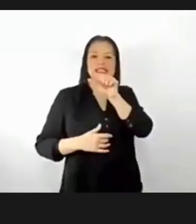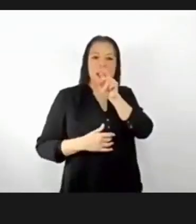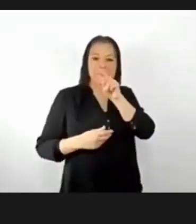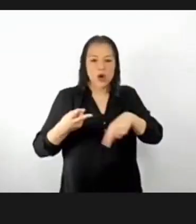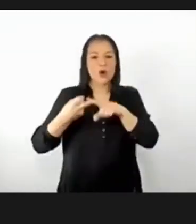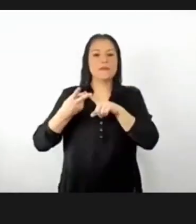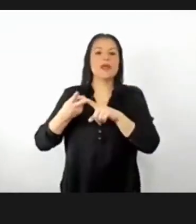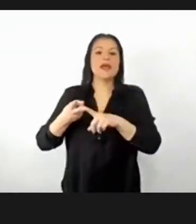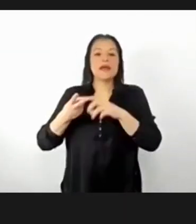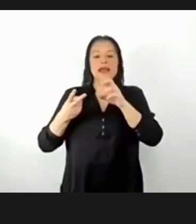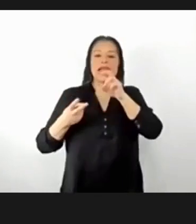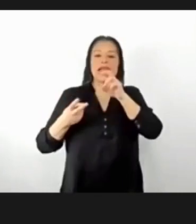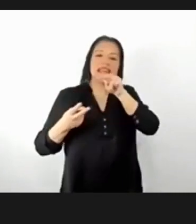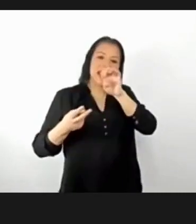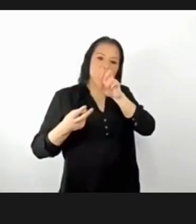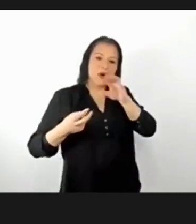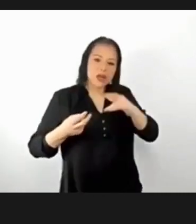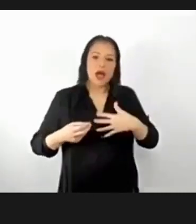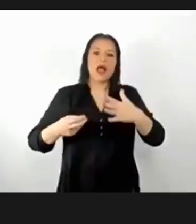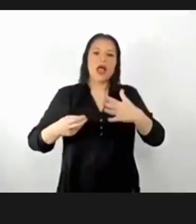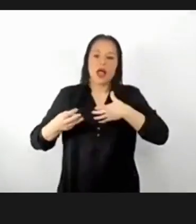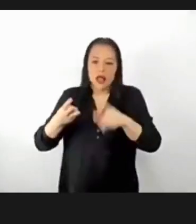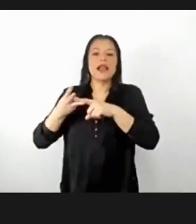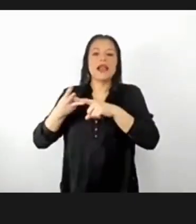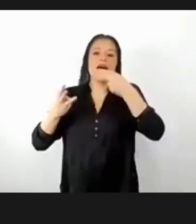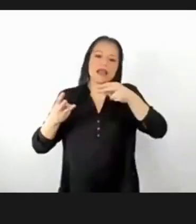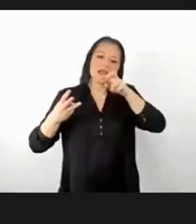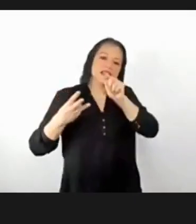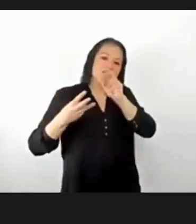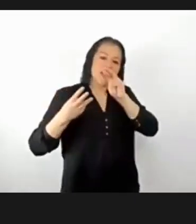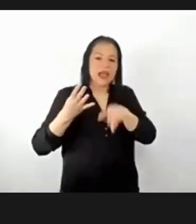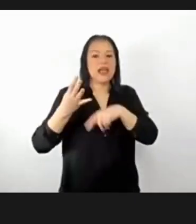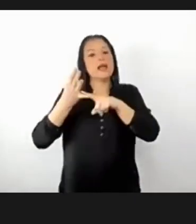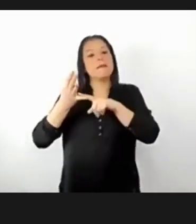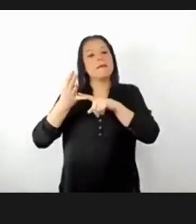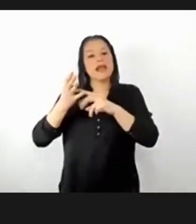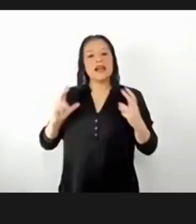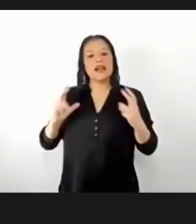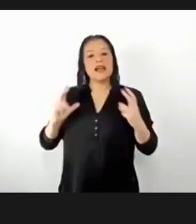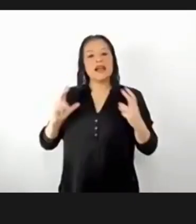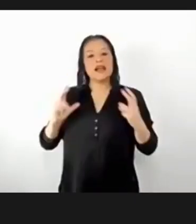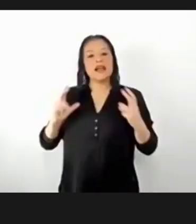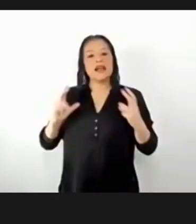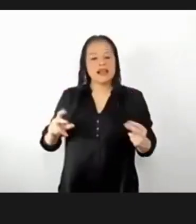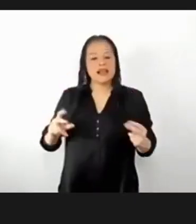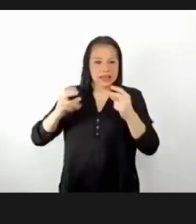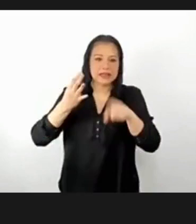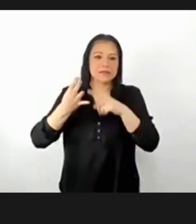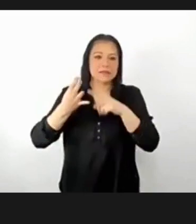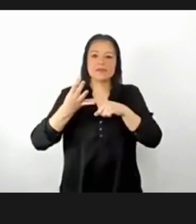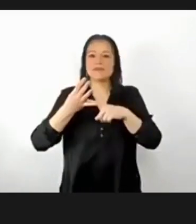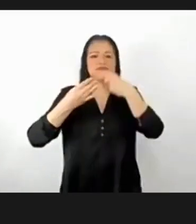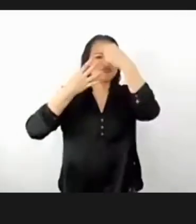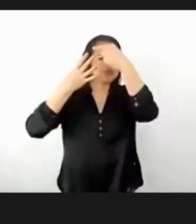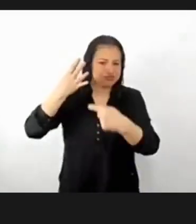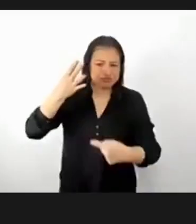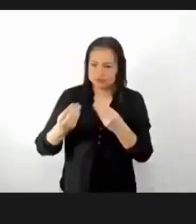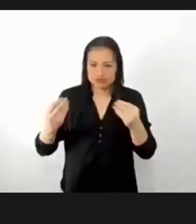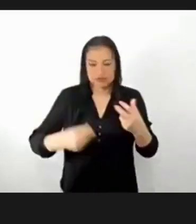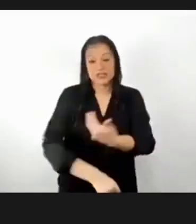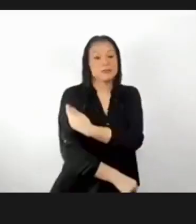sarampión, vacuna de las paperas, vacuna de la neumonía, vacuna HPV para el cáncer del cuello del útero, vacunas, y tenemos